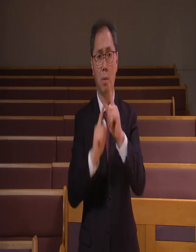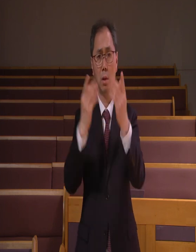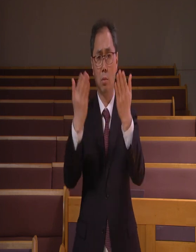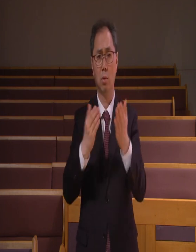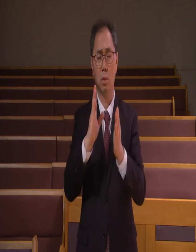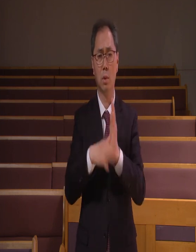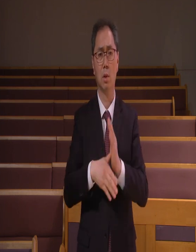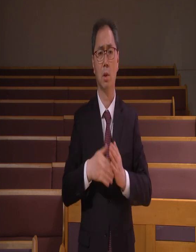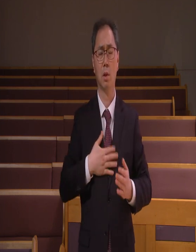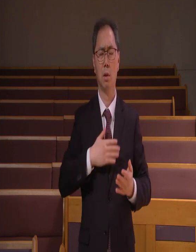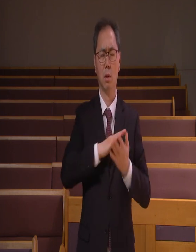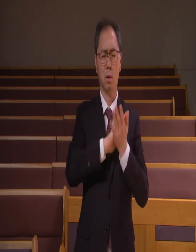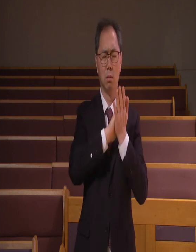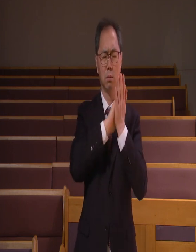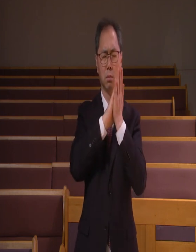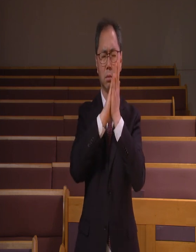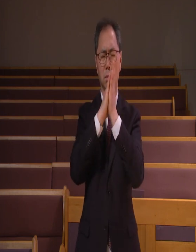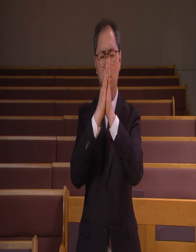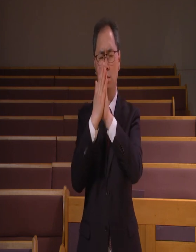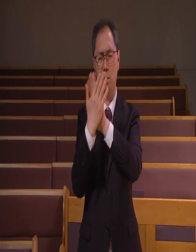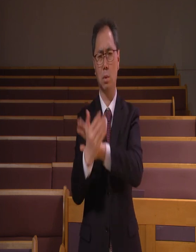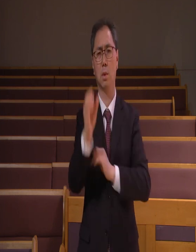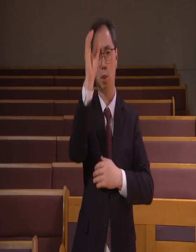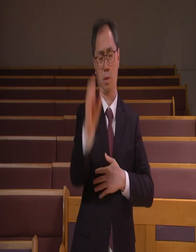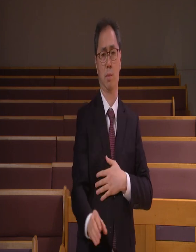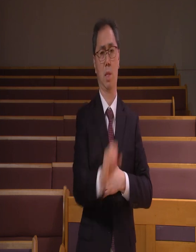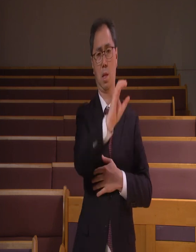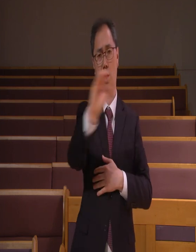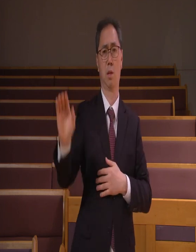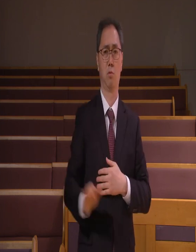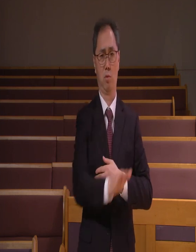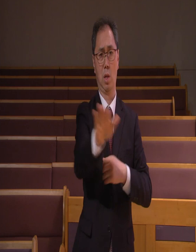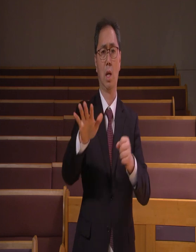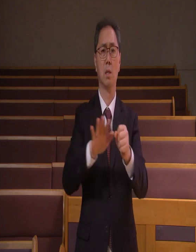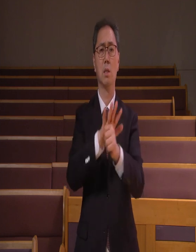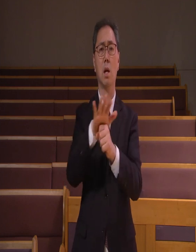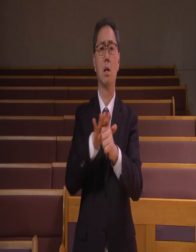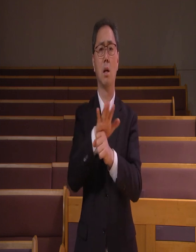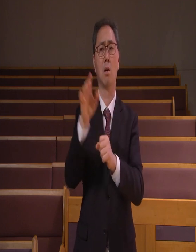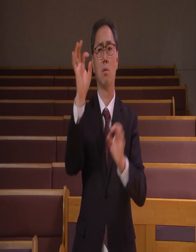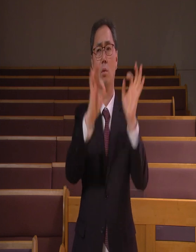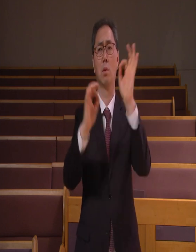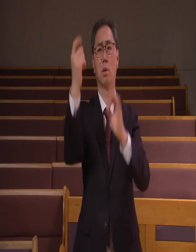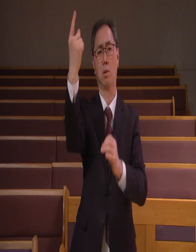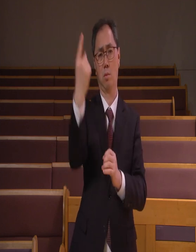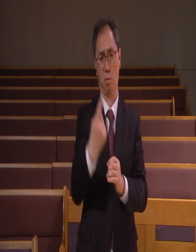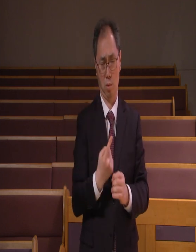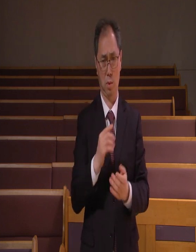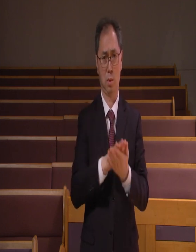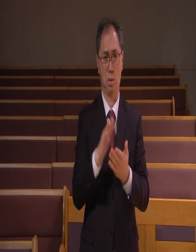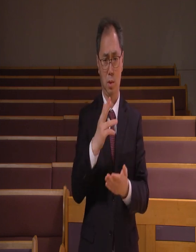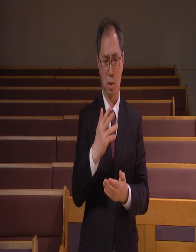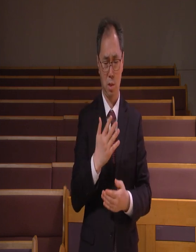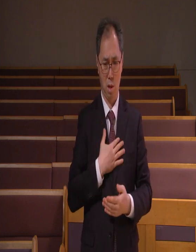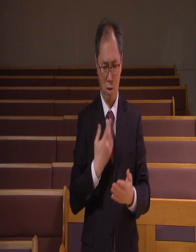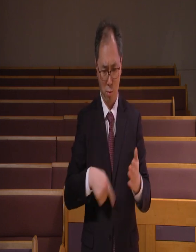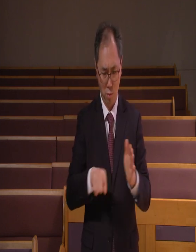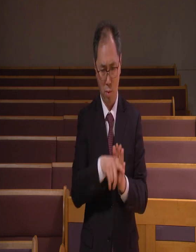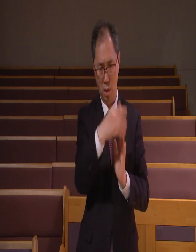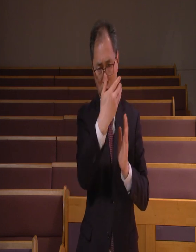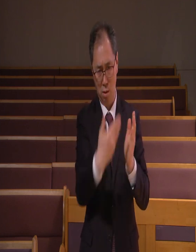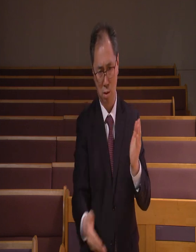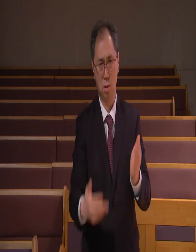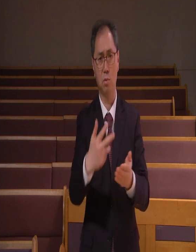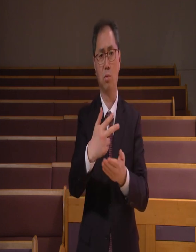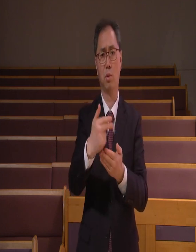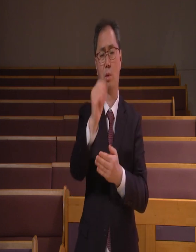때 그 십자가는 우리에게 새로운 의미로 다가왔죠. 나를 위해 흘리신 그 주님의